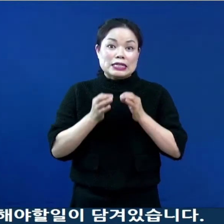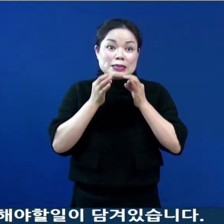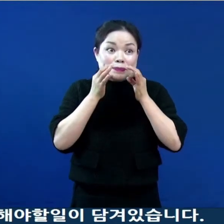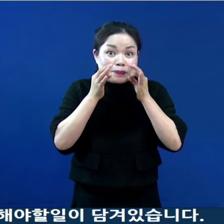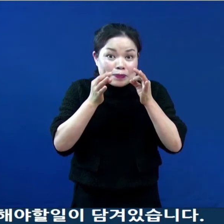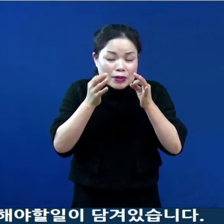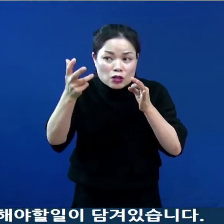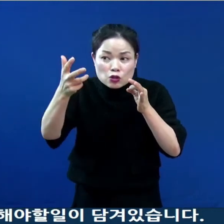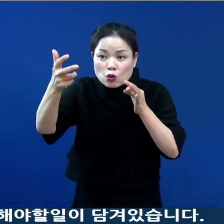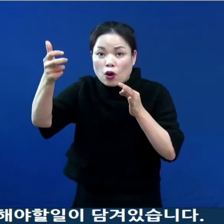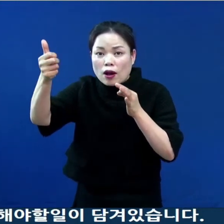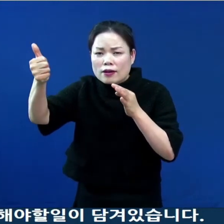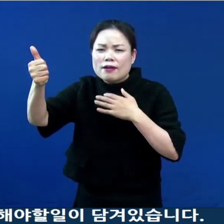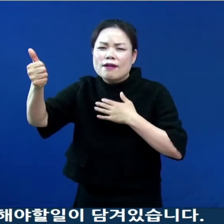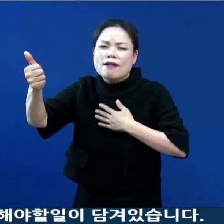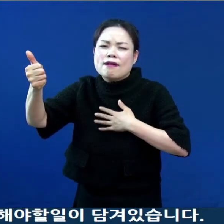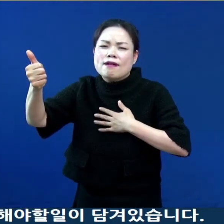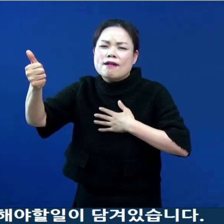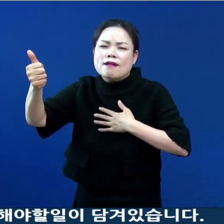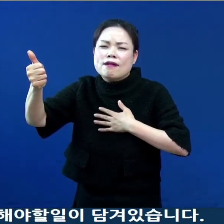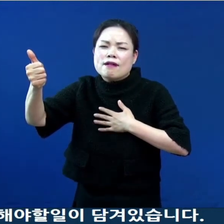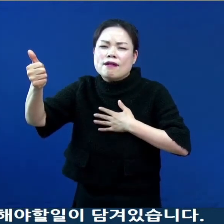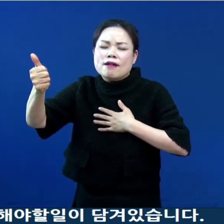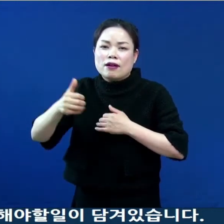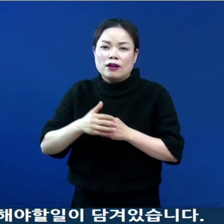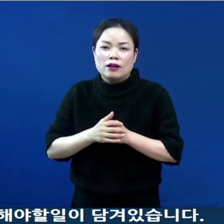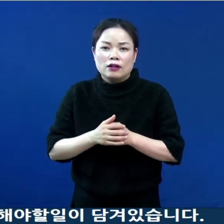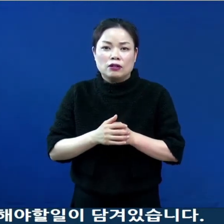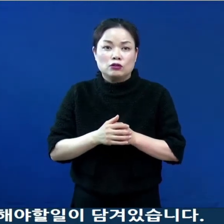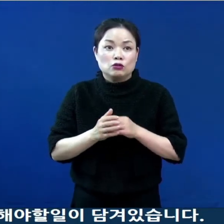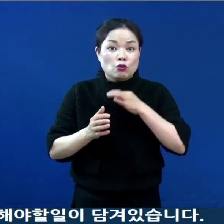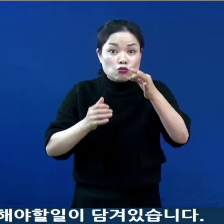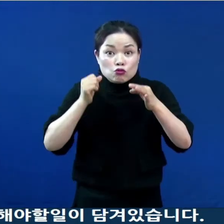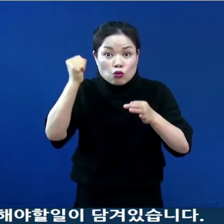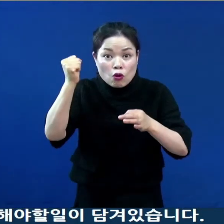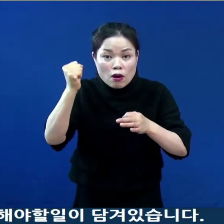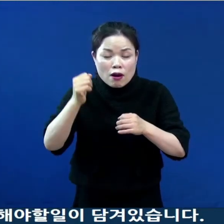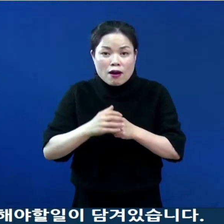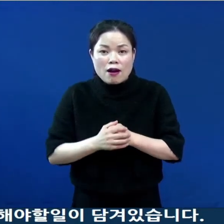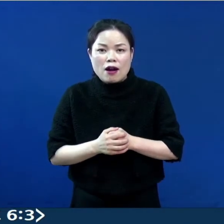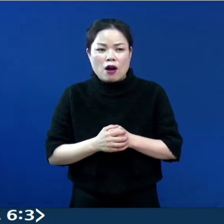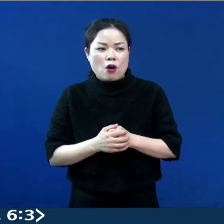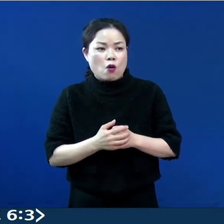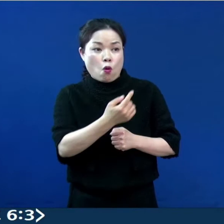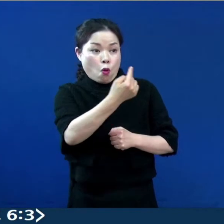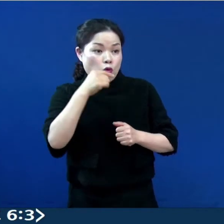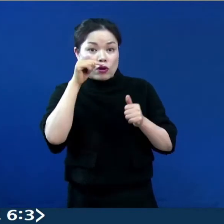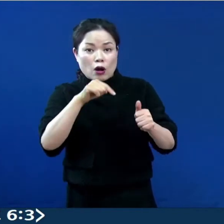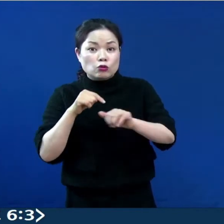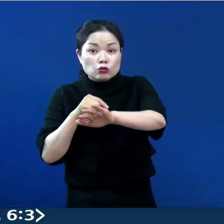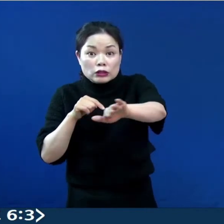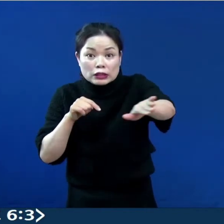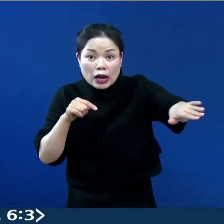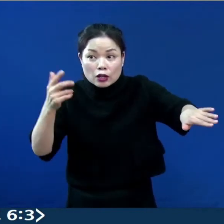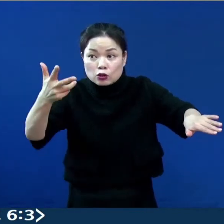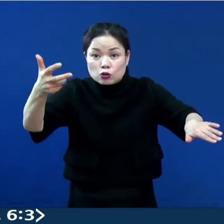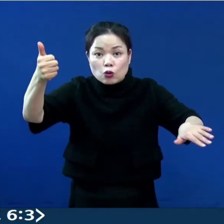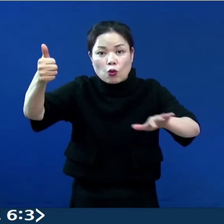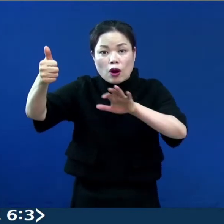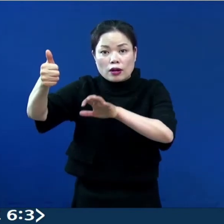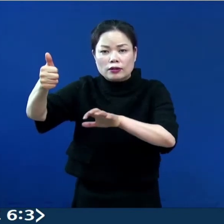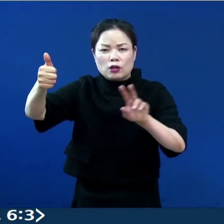힘써 여호와를 알자. 여기까지만요. 이것도 구호예요. 오라, 우리가